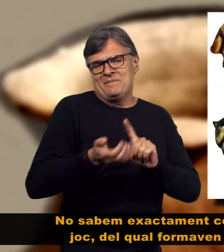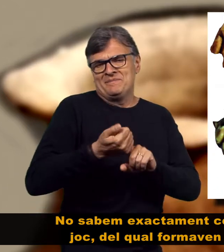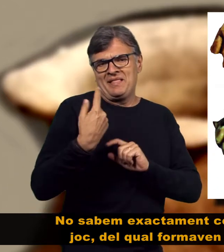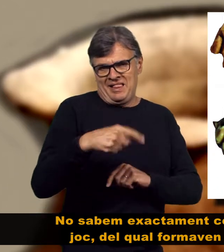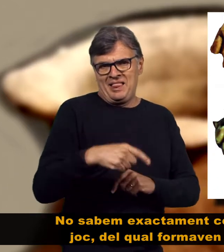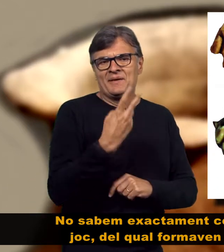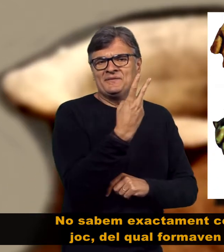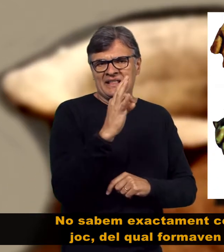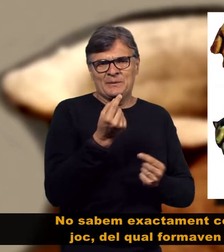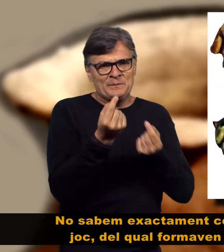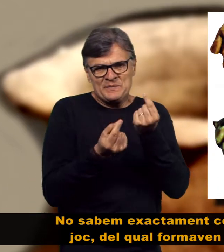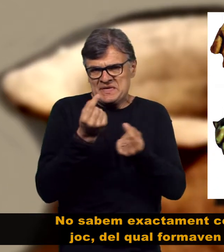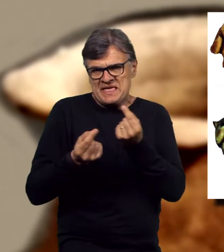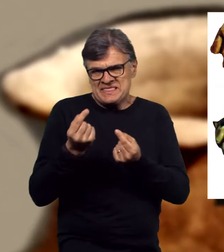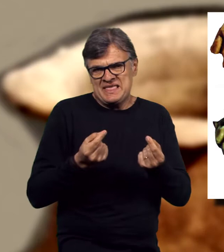devia ser un joc ple de crits i rialles.